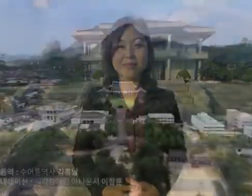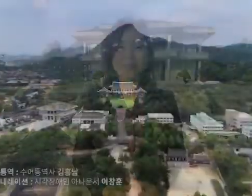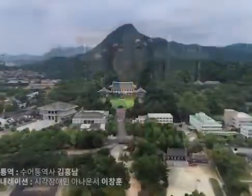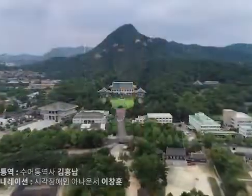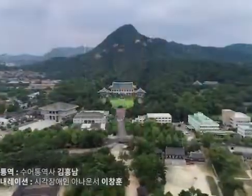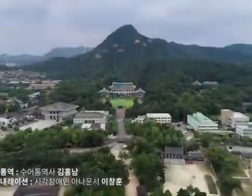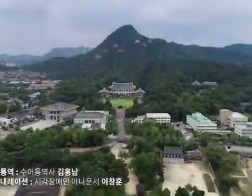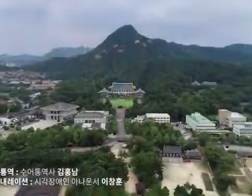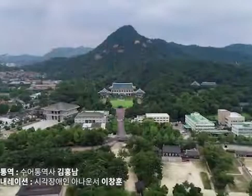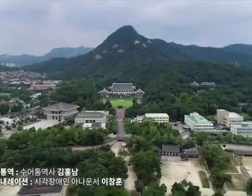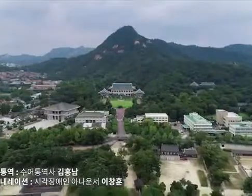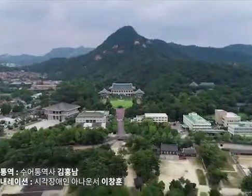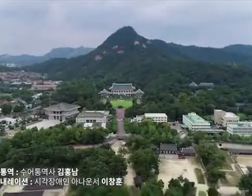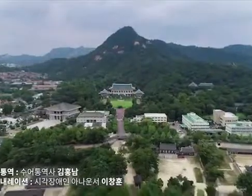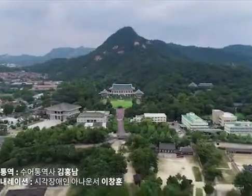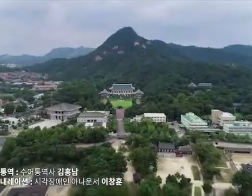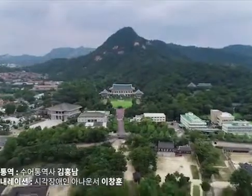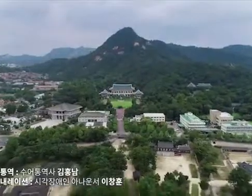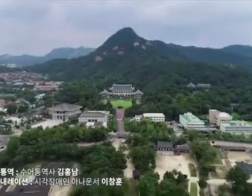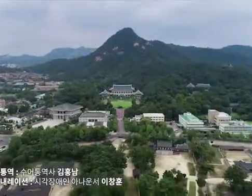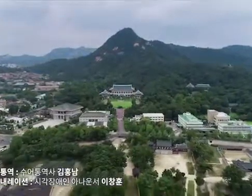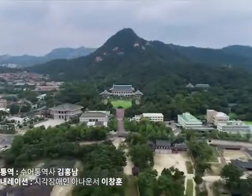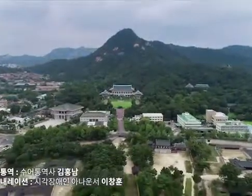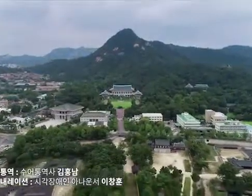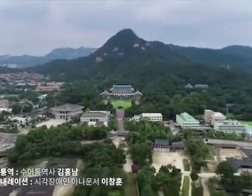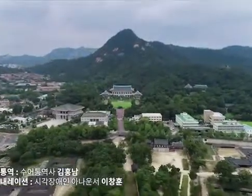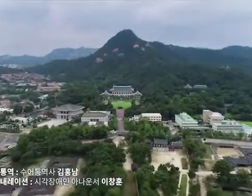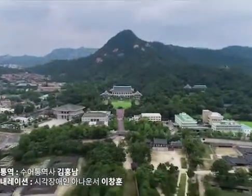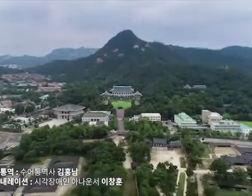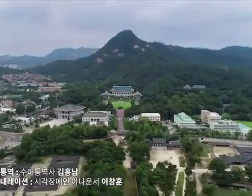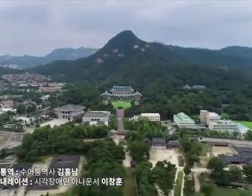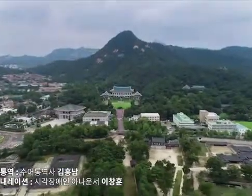북악산 자락에 있는 청와대의 모습이 점점 멀어져 간다.